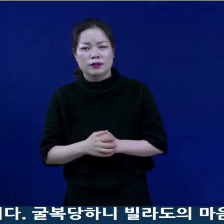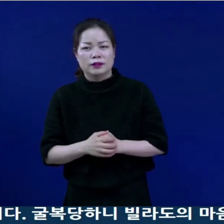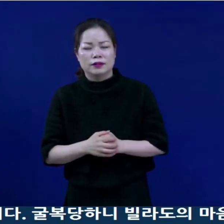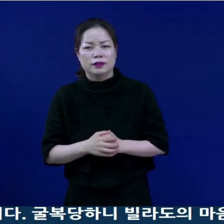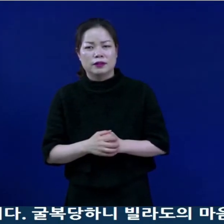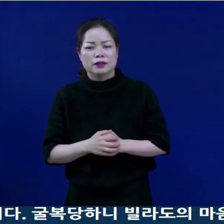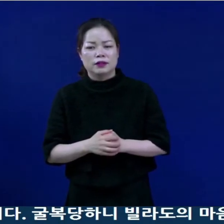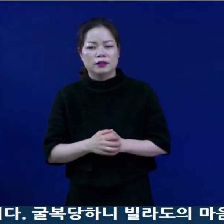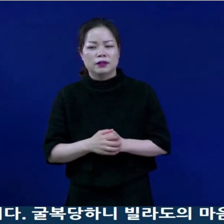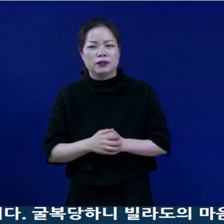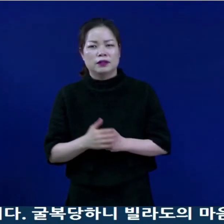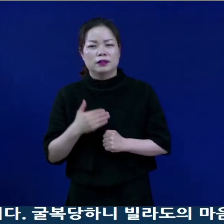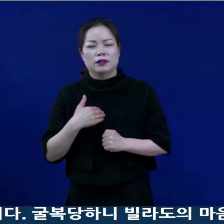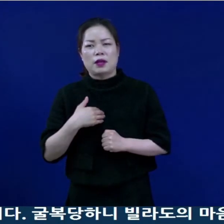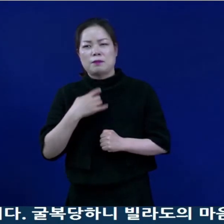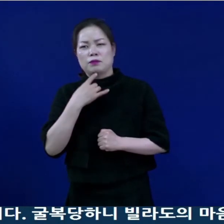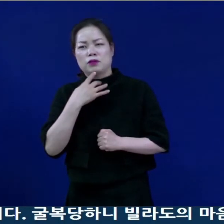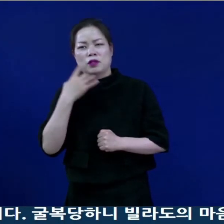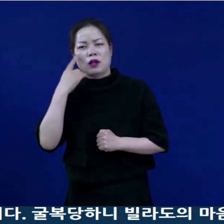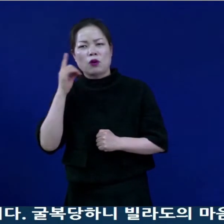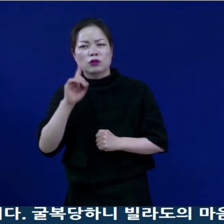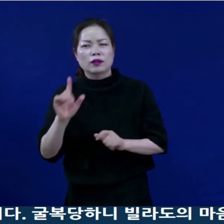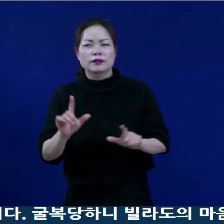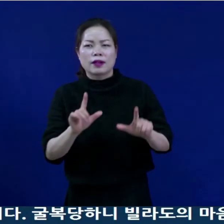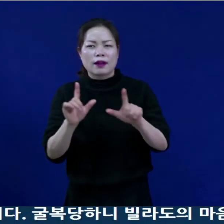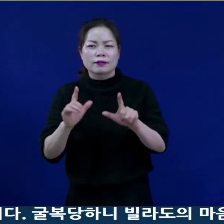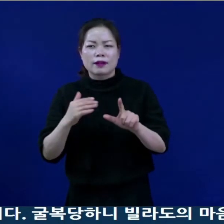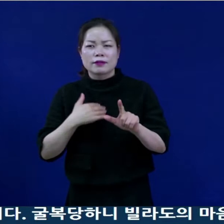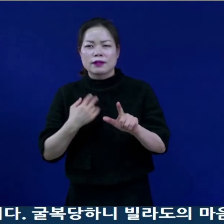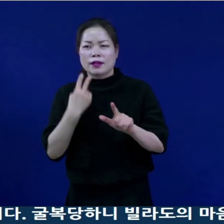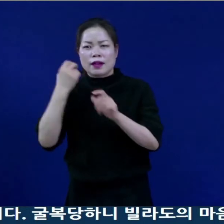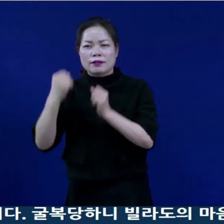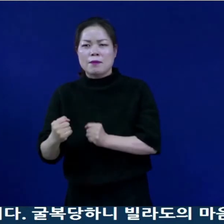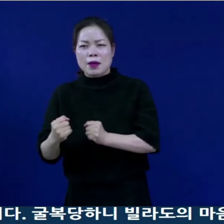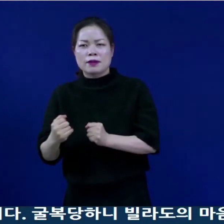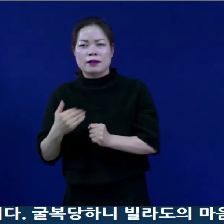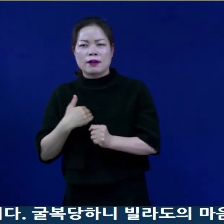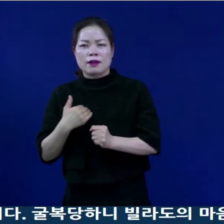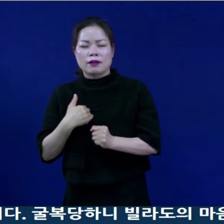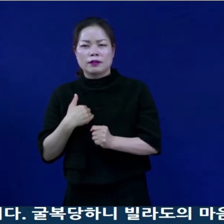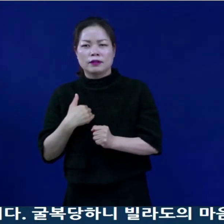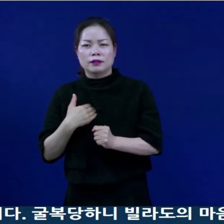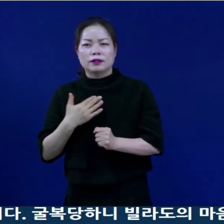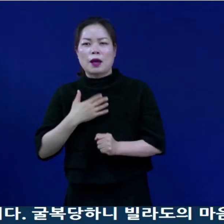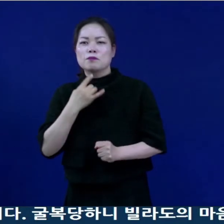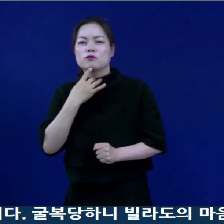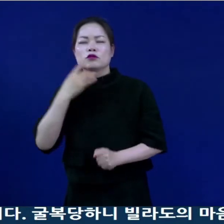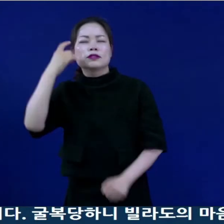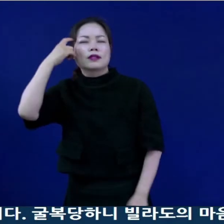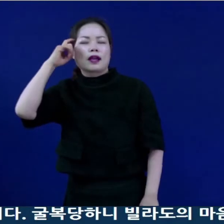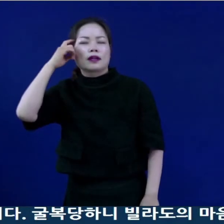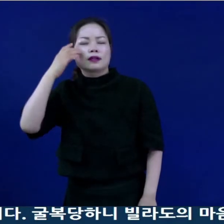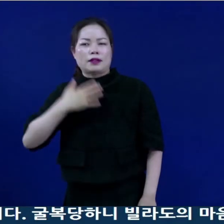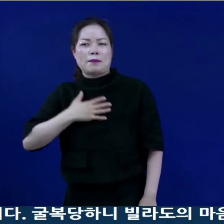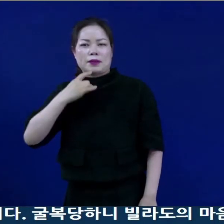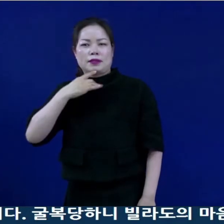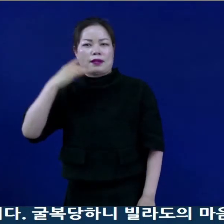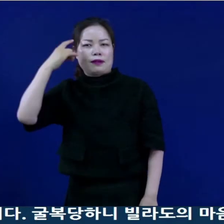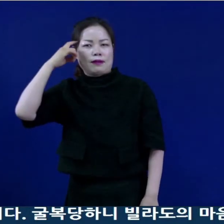이기적인 나밖에 보이지 않는 거죠. 어떻게든 살아야겠다, 나밖에 보이지 않았던